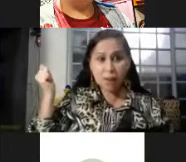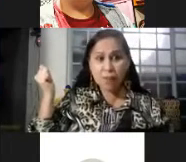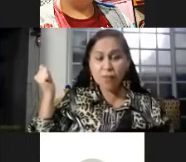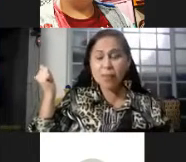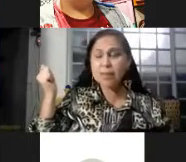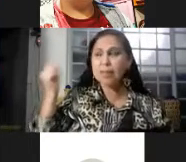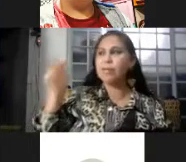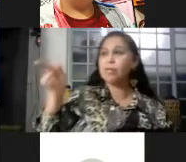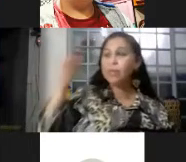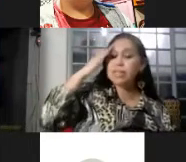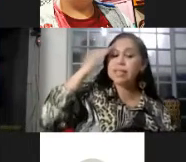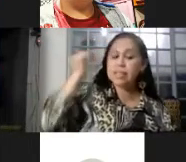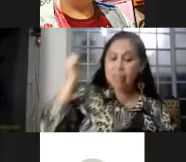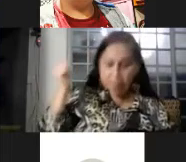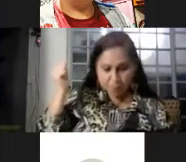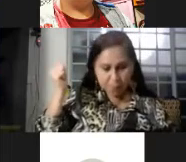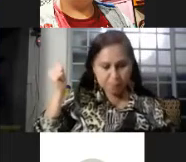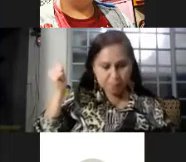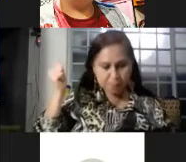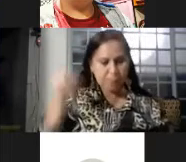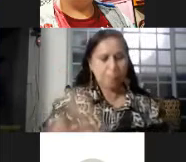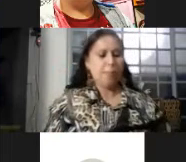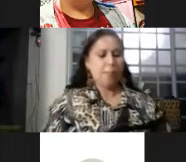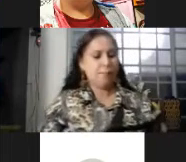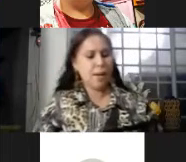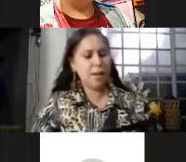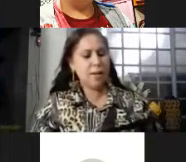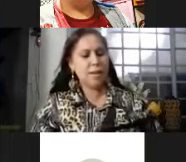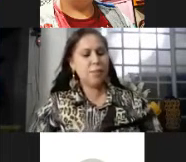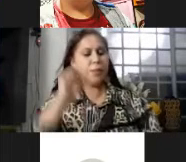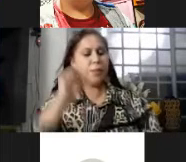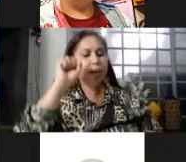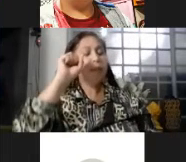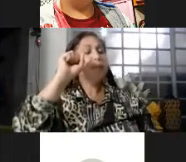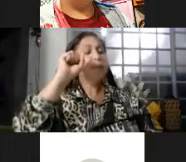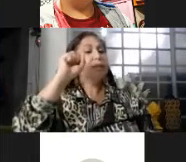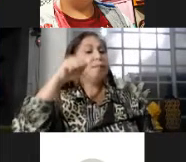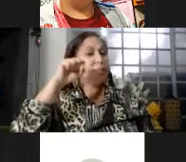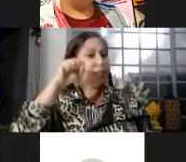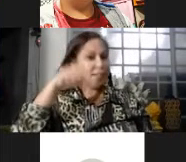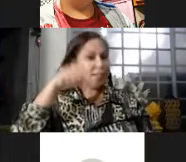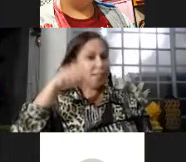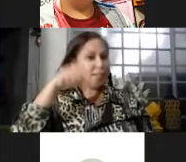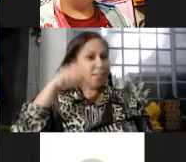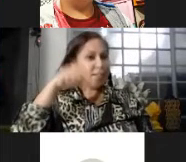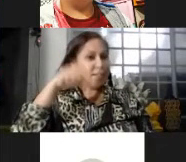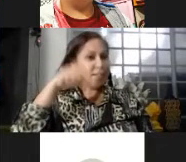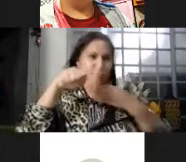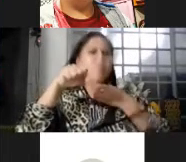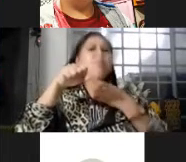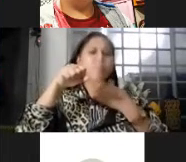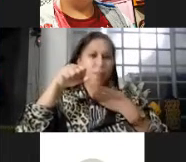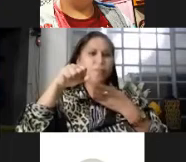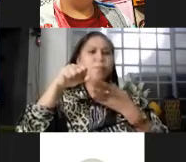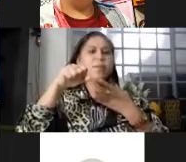sabe, ó, afirmação. Você sabe? Aí ele responde: sim.